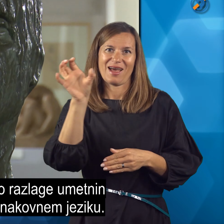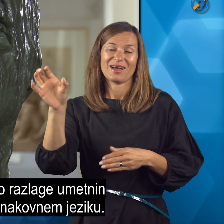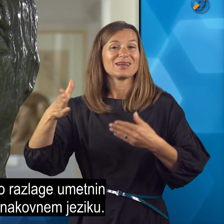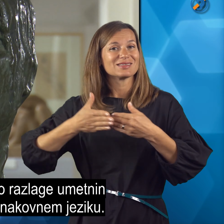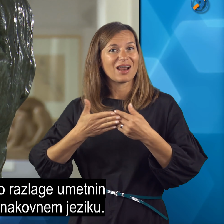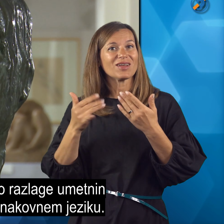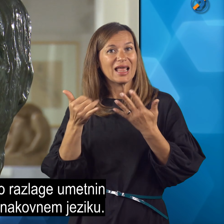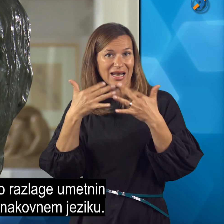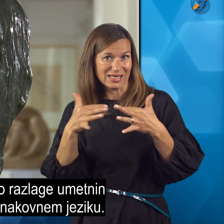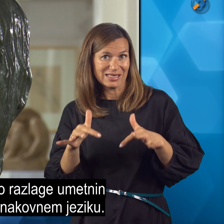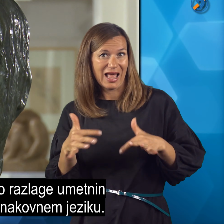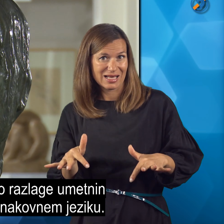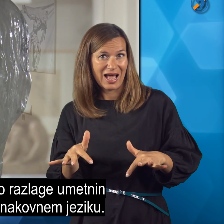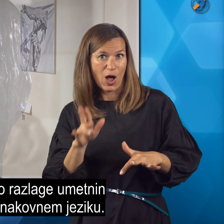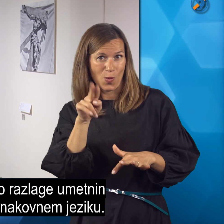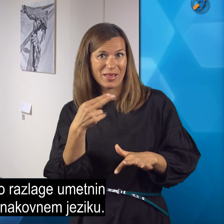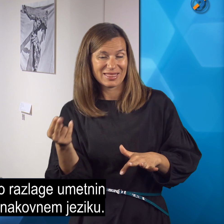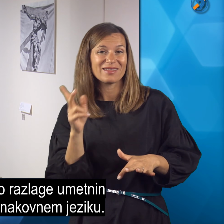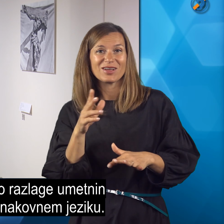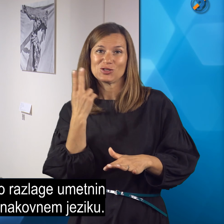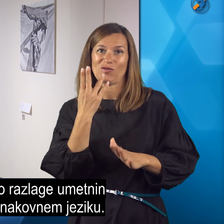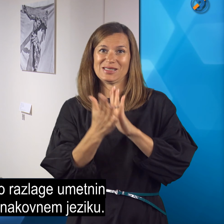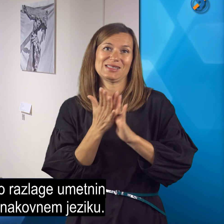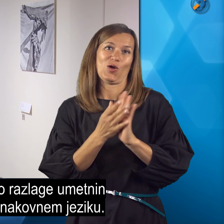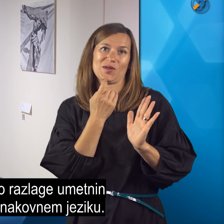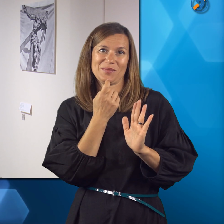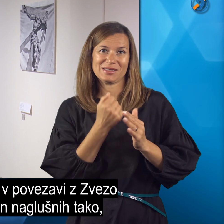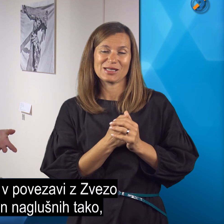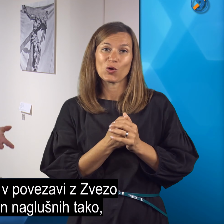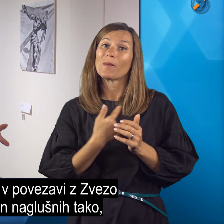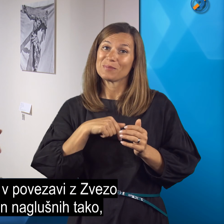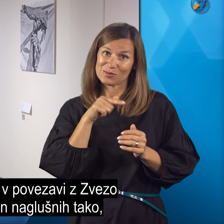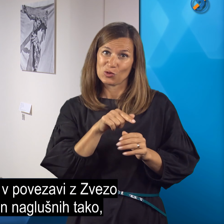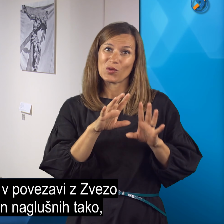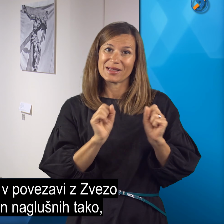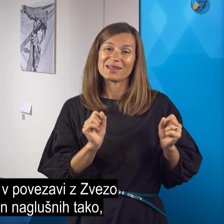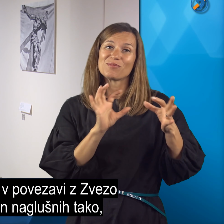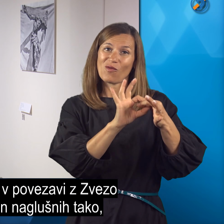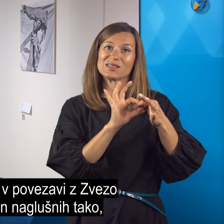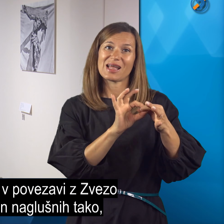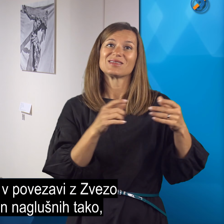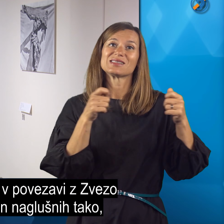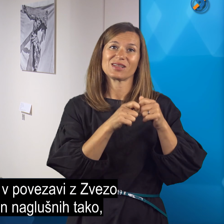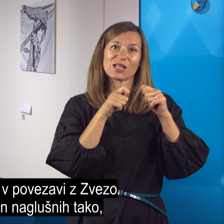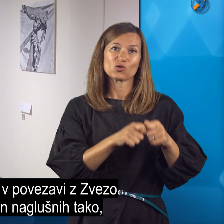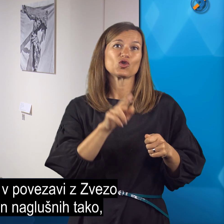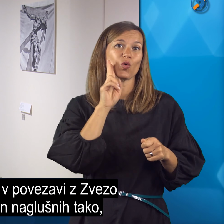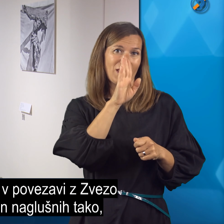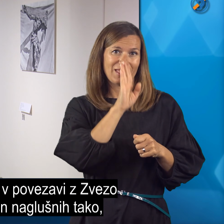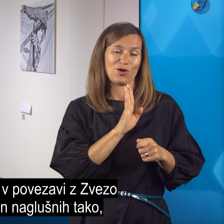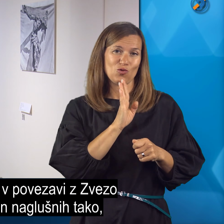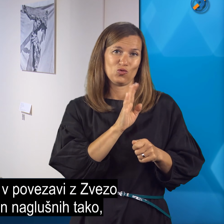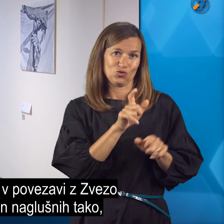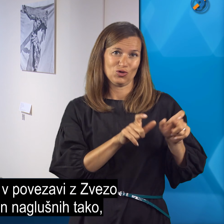teh kodah so razlage umetnin v slovenskem znakovnem jeziku. In to smo naredili v povezavi z Zvezo